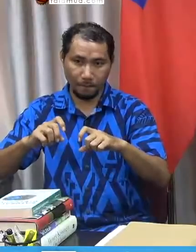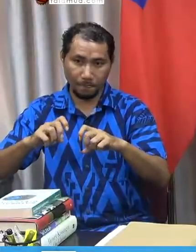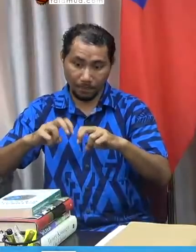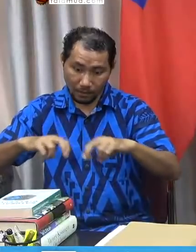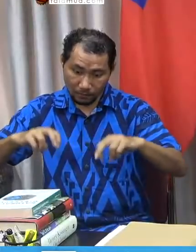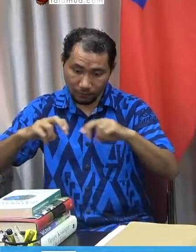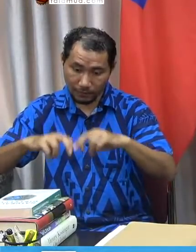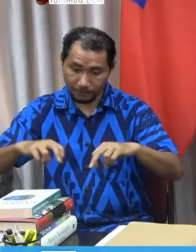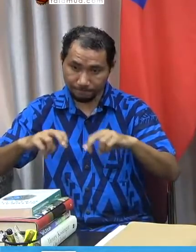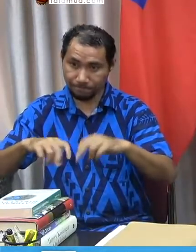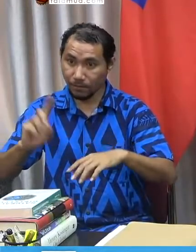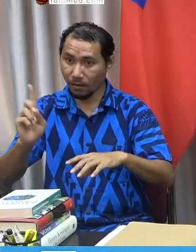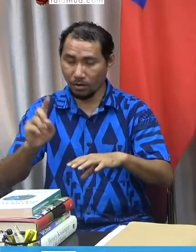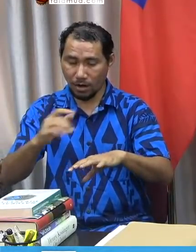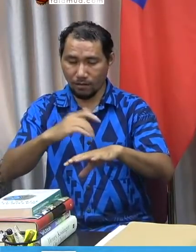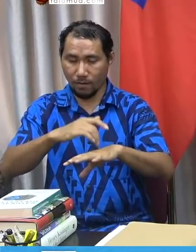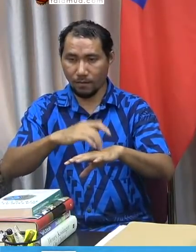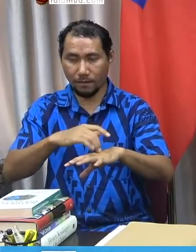te manatu